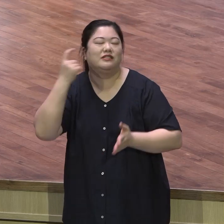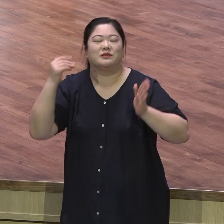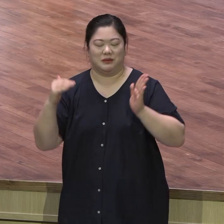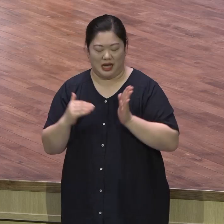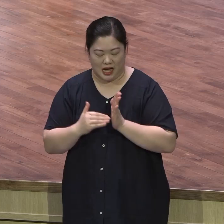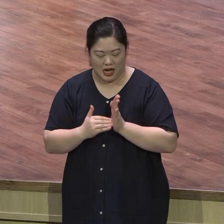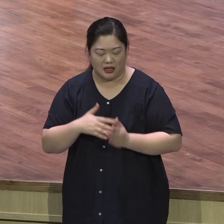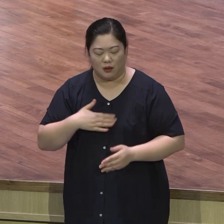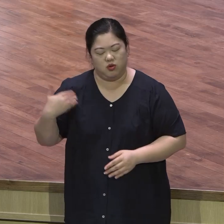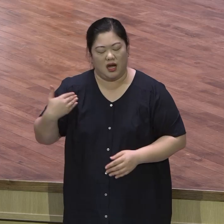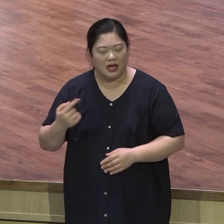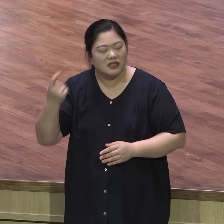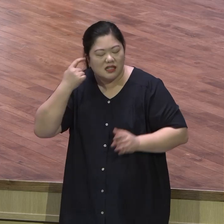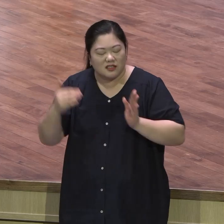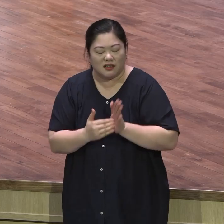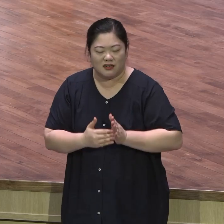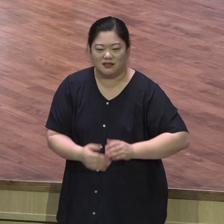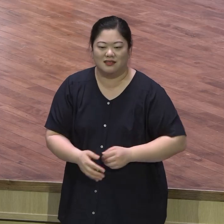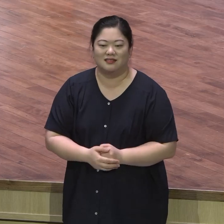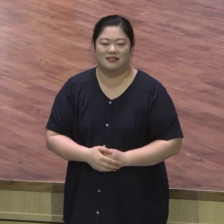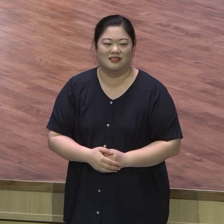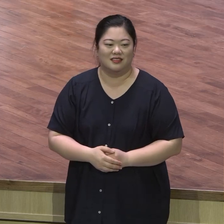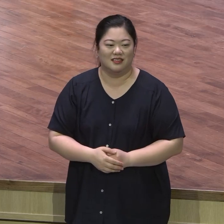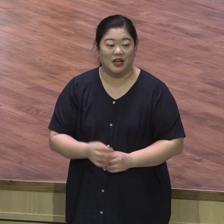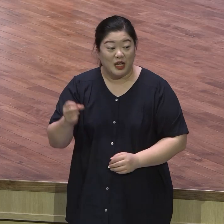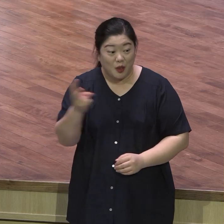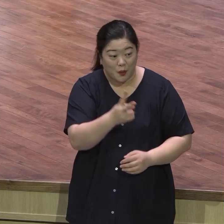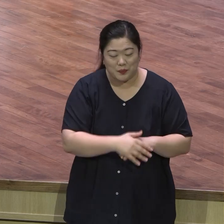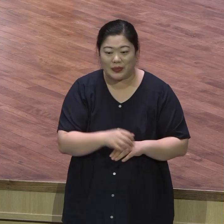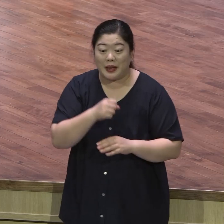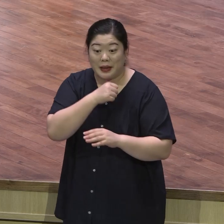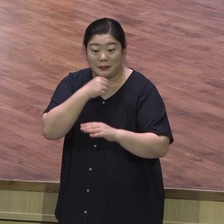찐 맛집 하면 진짜 맛있는 집 이런 듯이